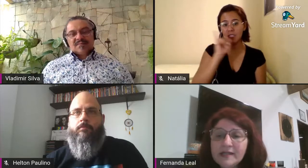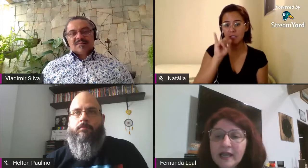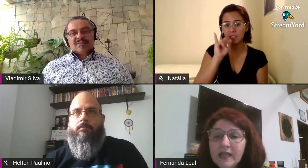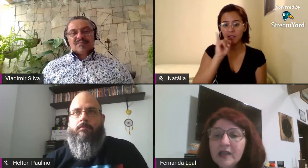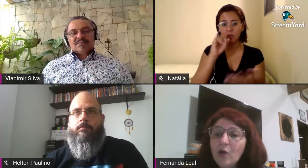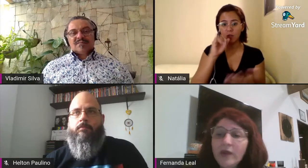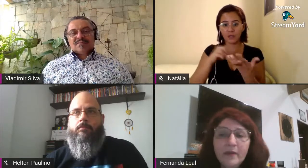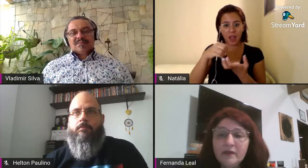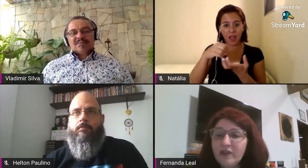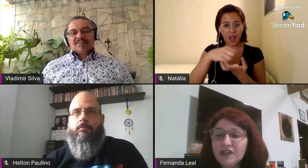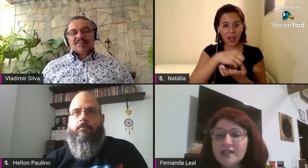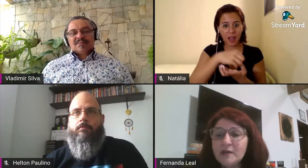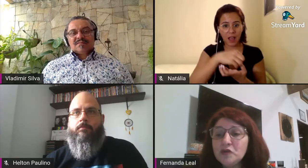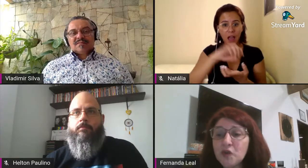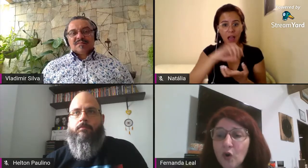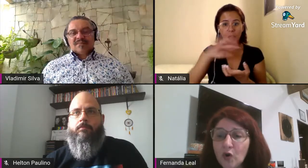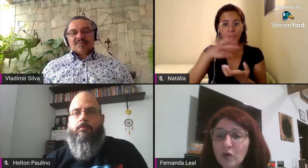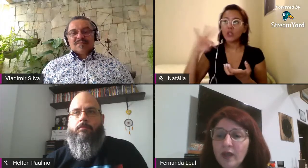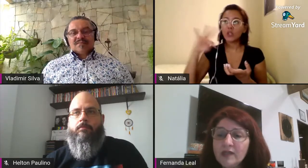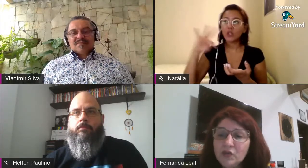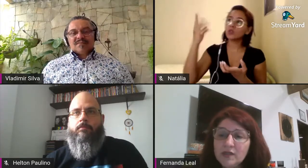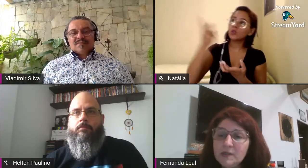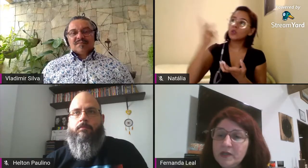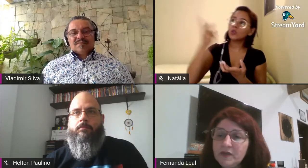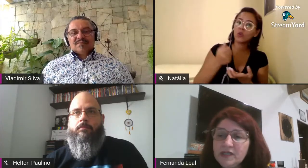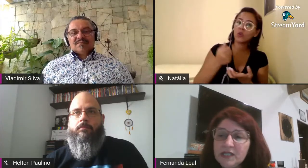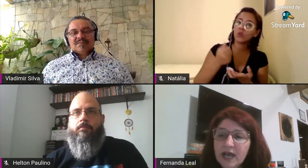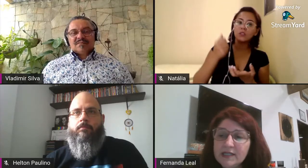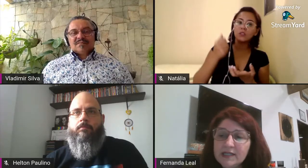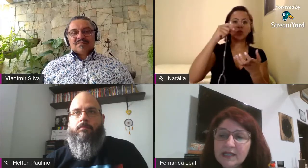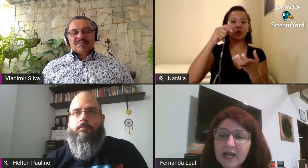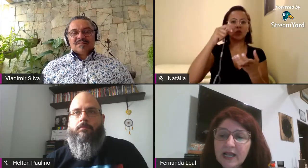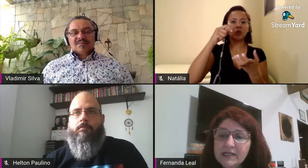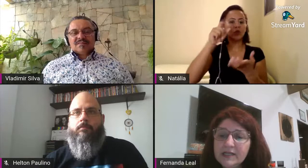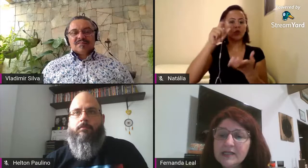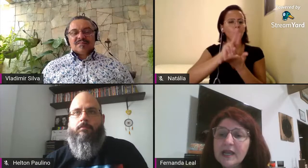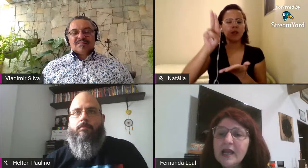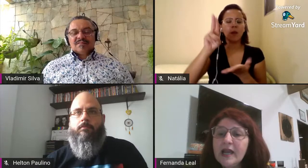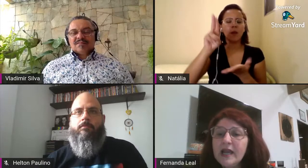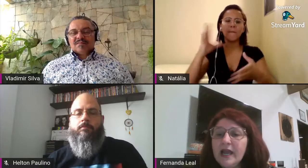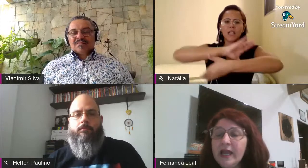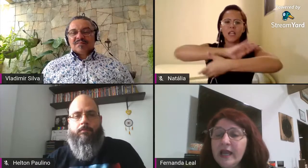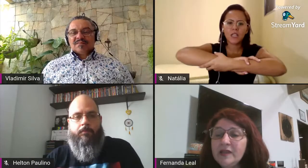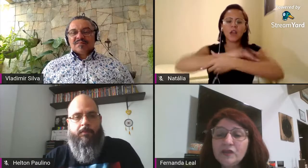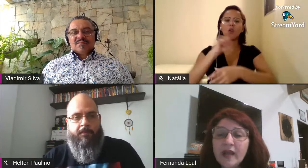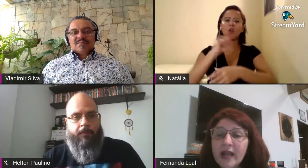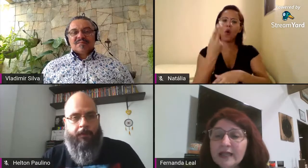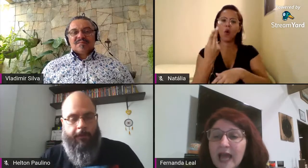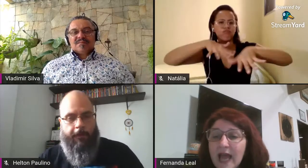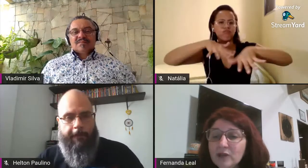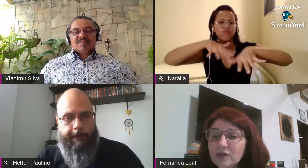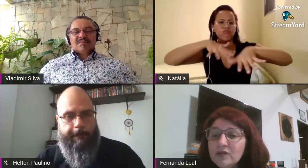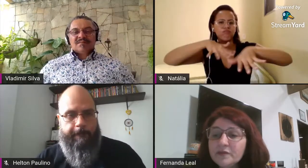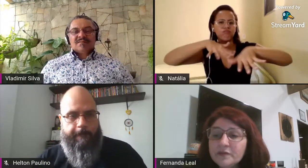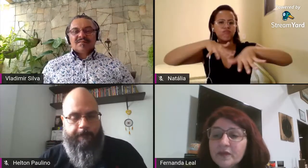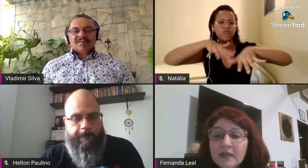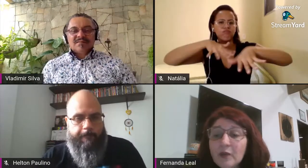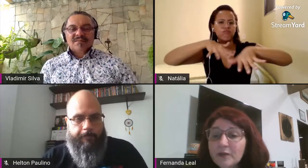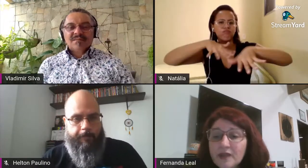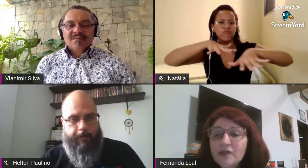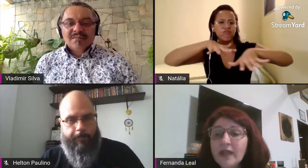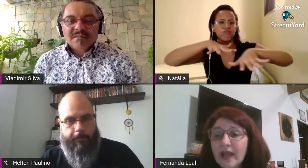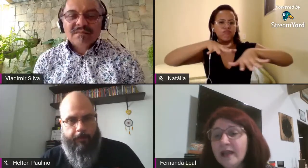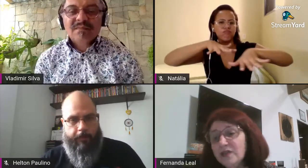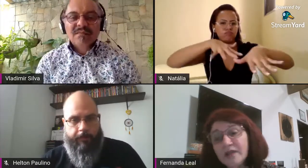em parceria ou em manifestação solo, em suas especificidades e excelências, é, isso trará dados,